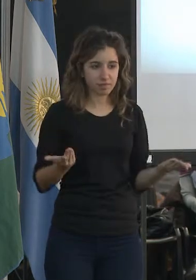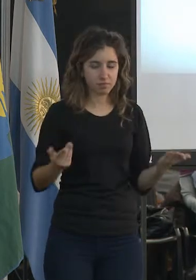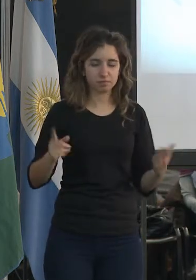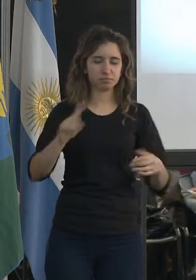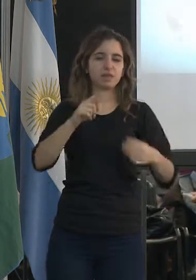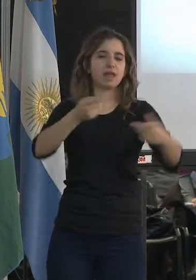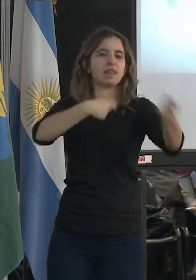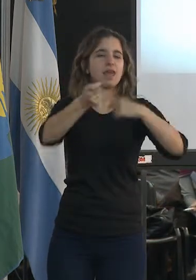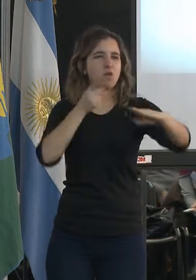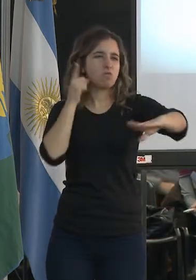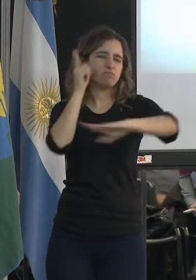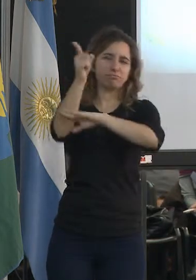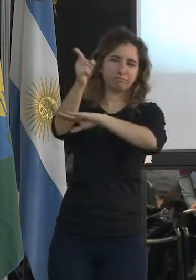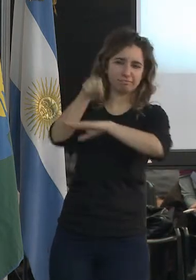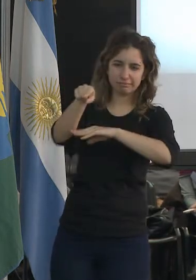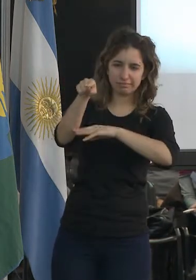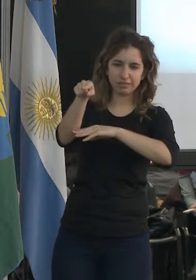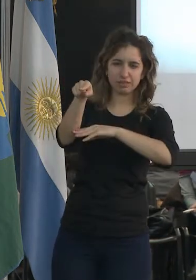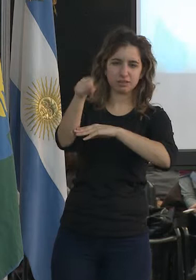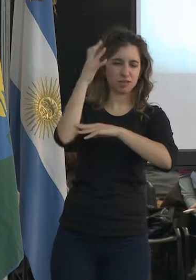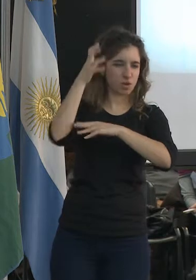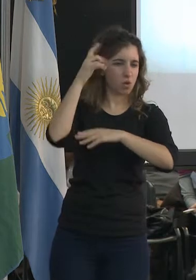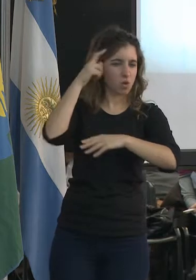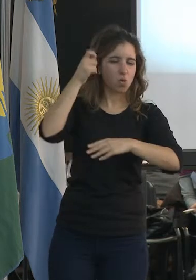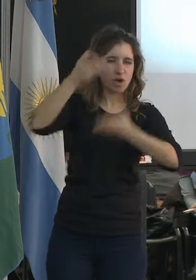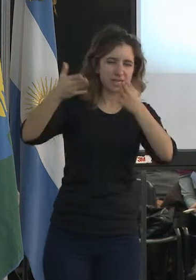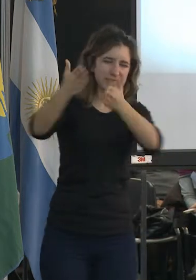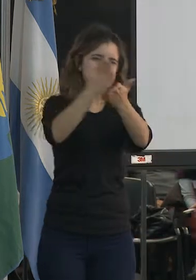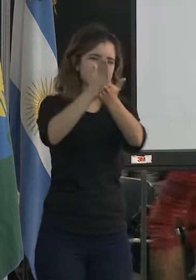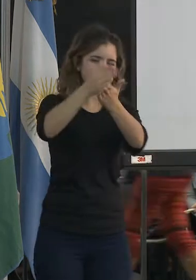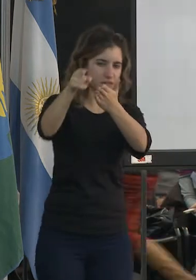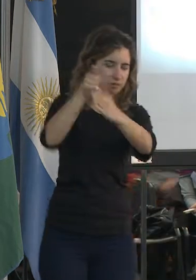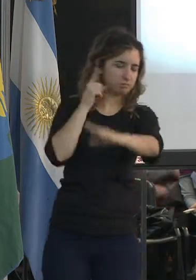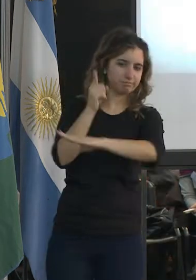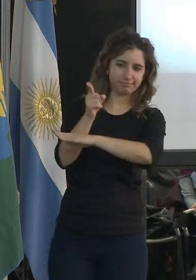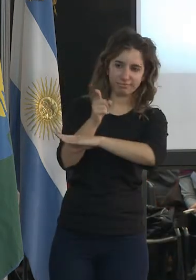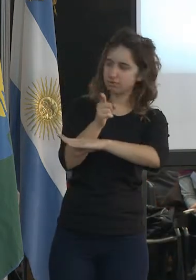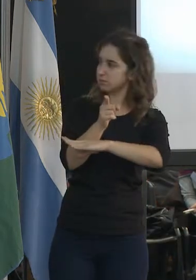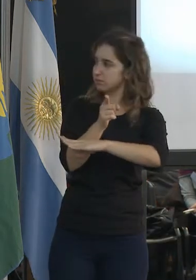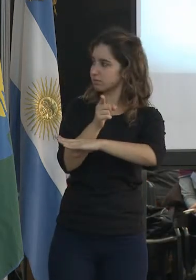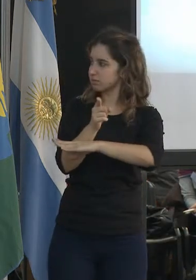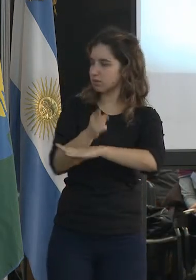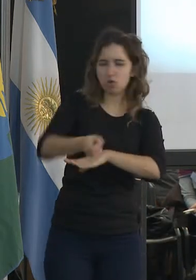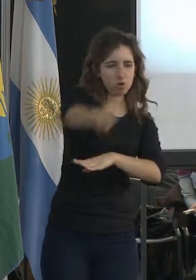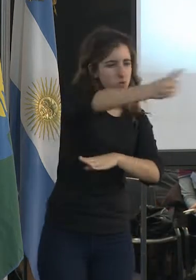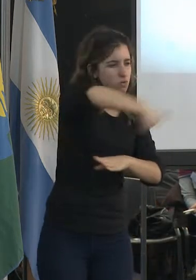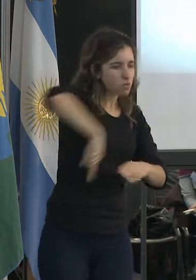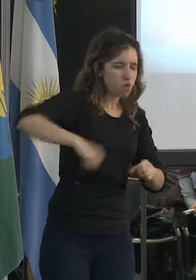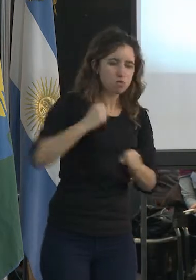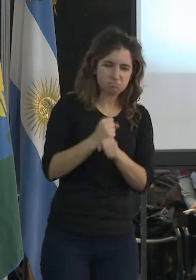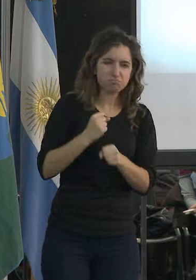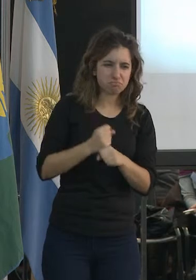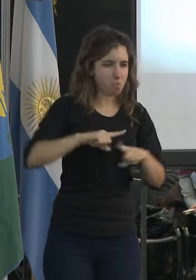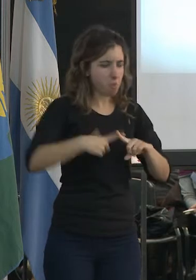gran monopolio, que es lo que queda pendiente allí, judicializado en la Corte Suprema, es una tarea que seguramente la vamos a poder realizar. Hay